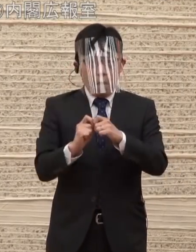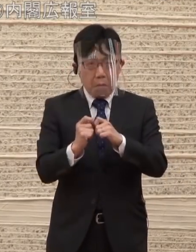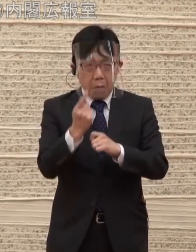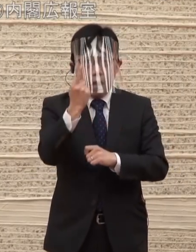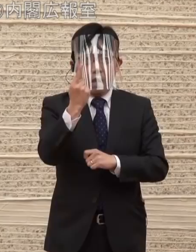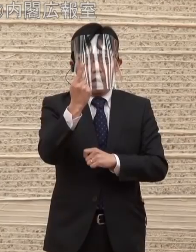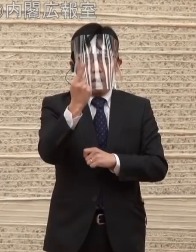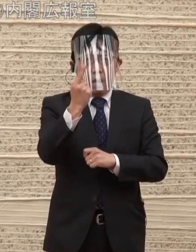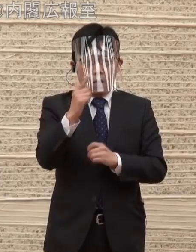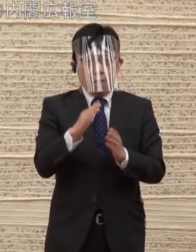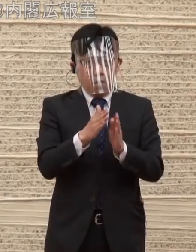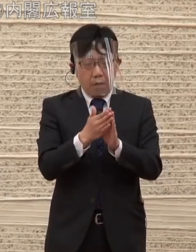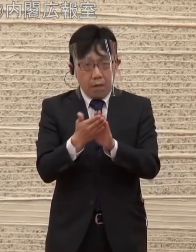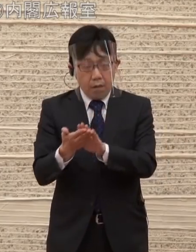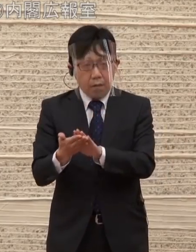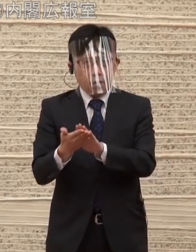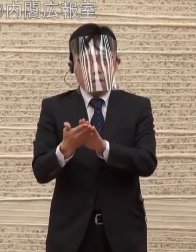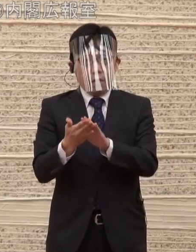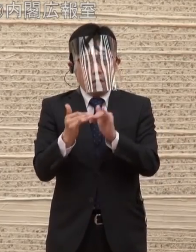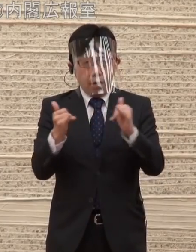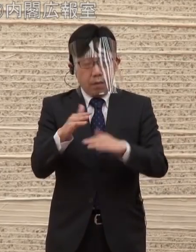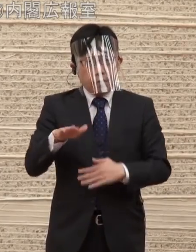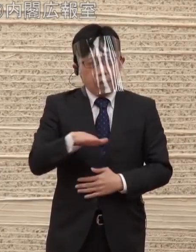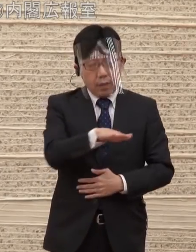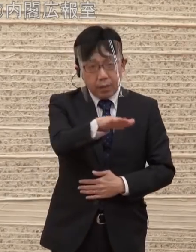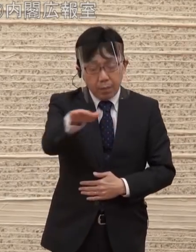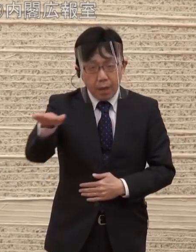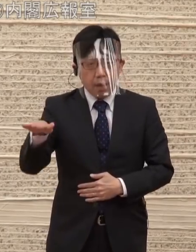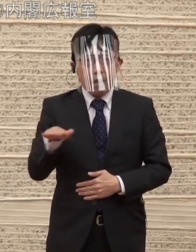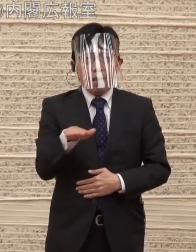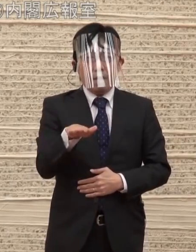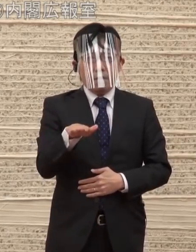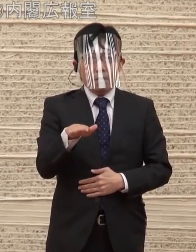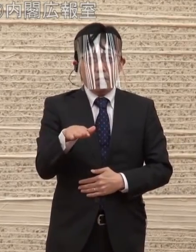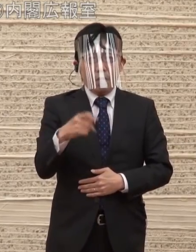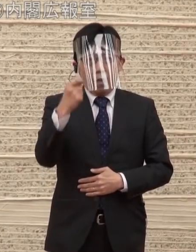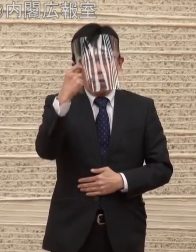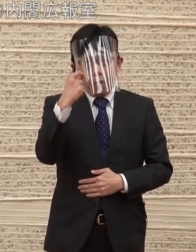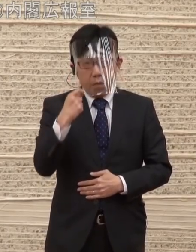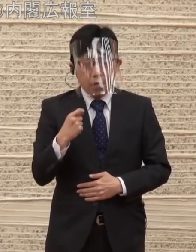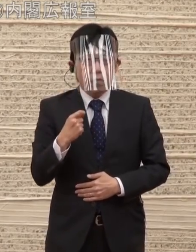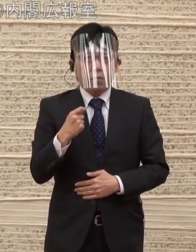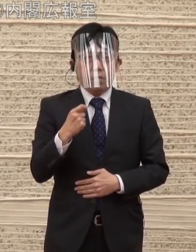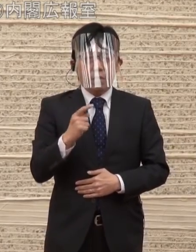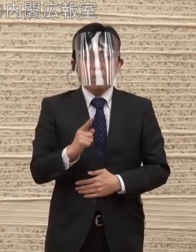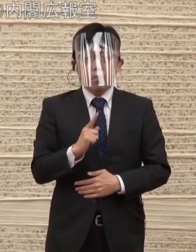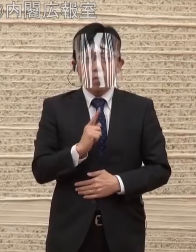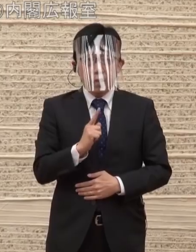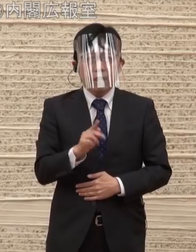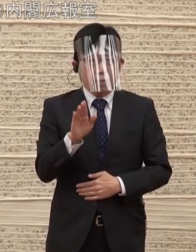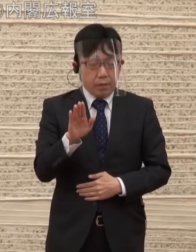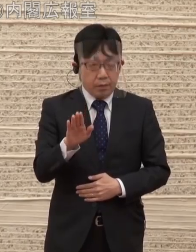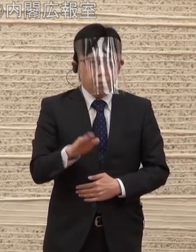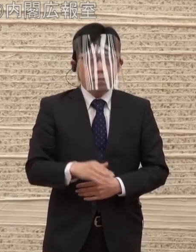なられた方お一人お一人のご冥福をお願いします